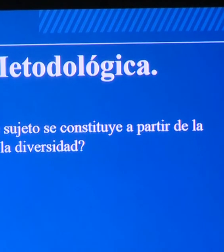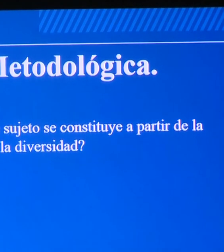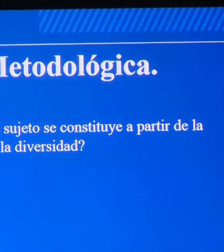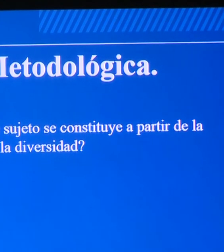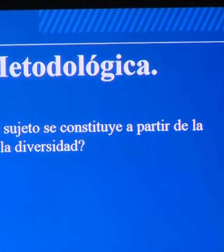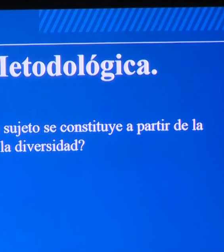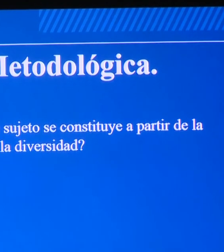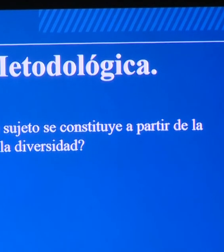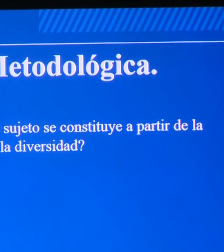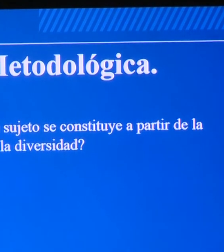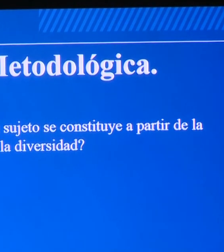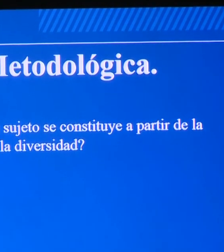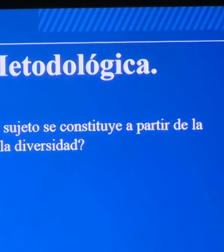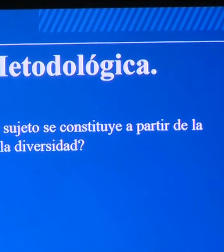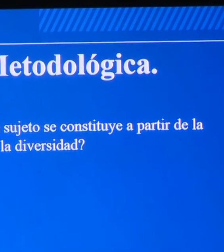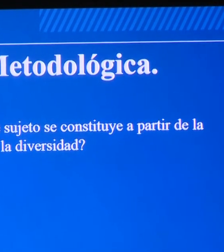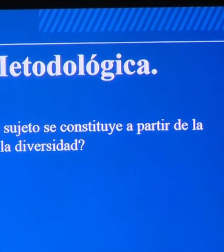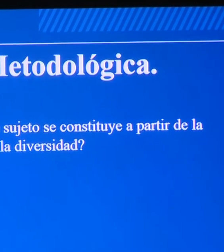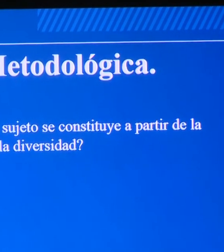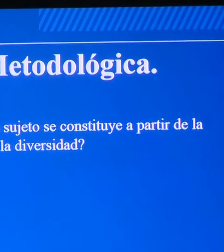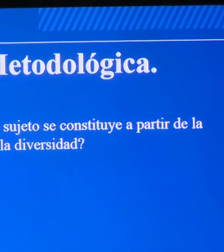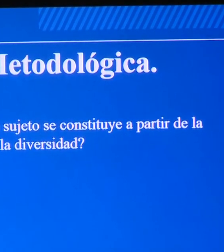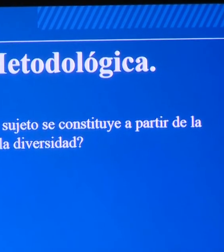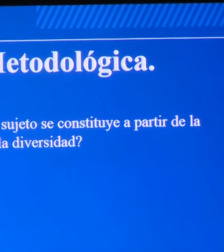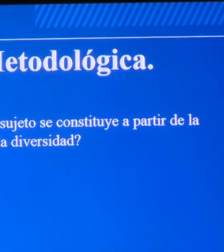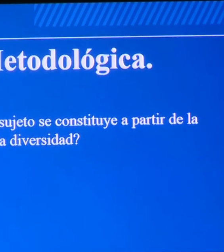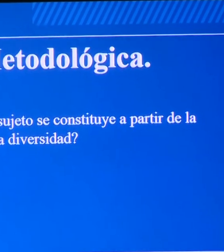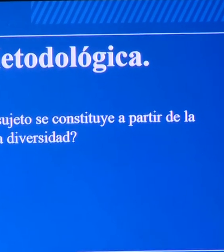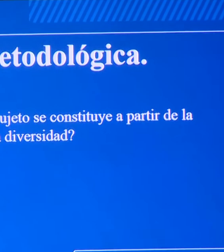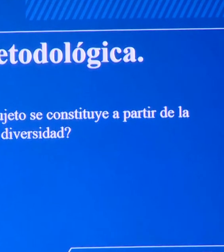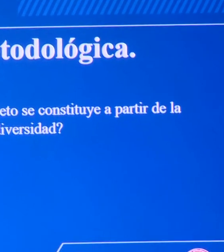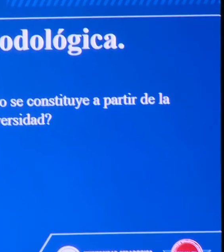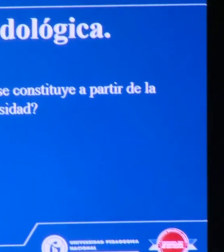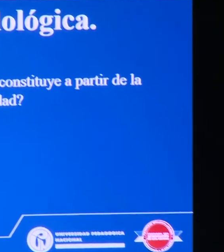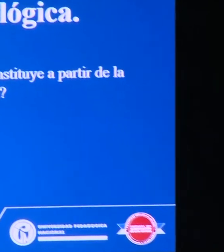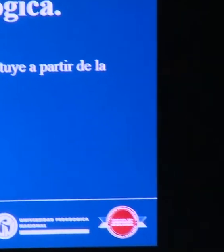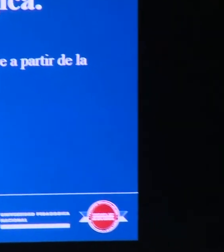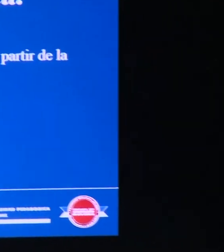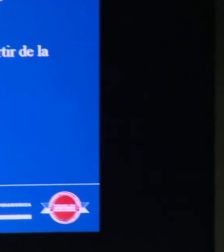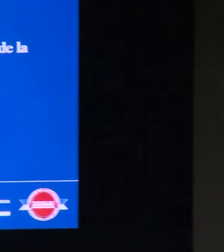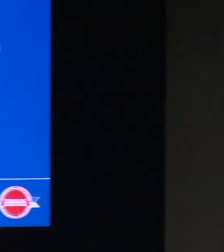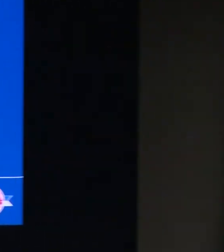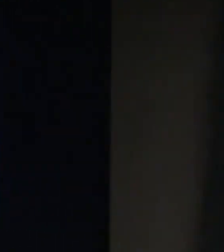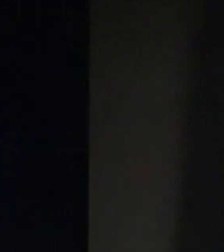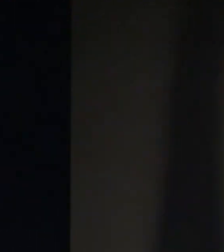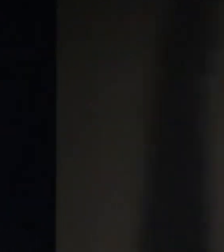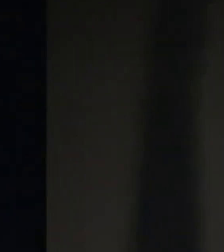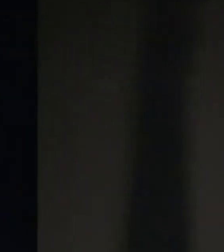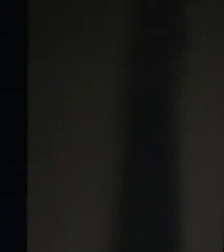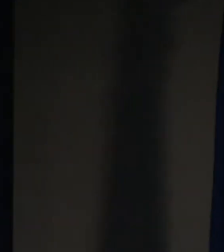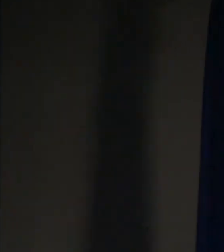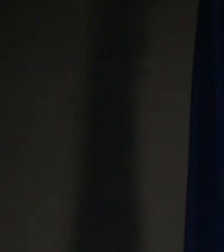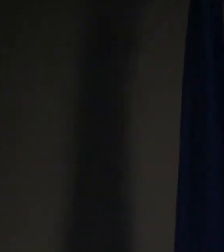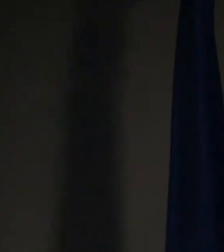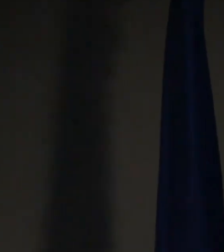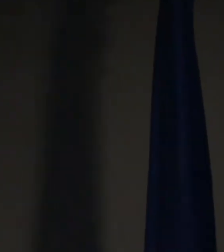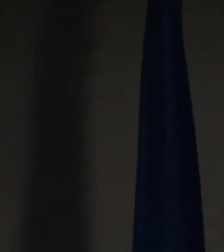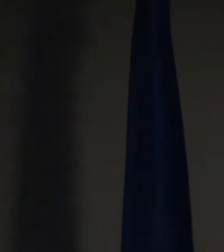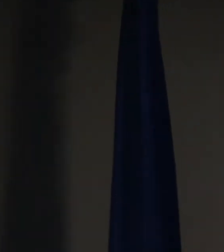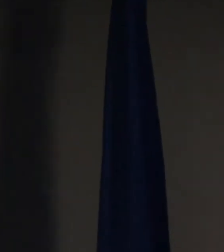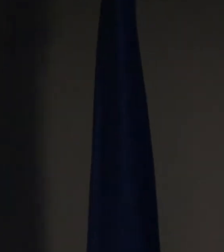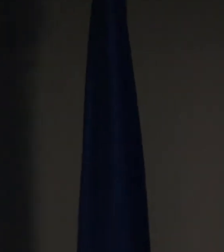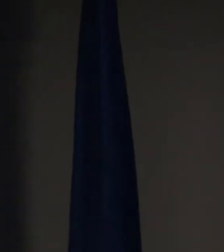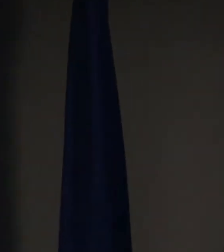niños, debido a su complejo nivel de salud, estaban perdiendo la participación de las actividades que realizaban en el centro, no